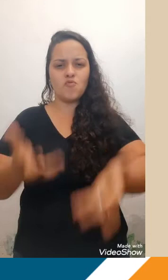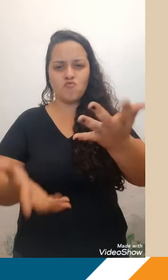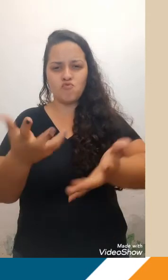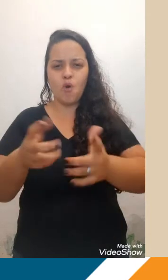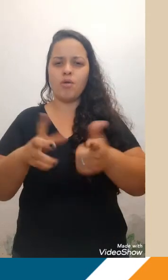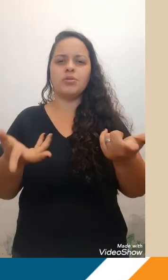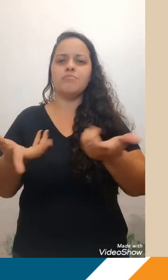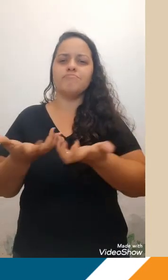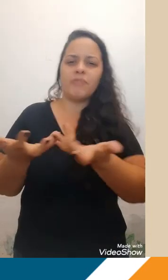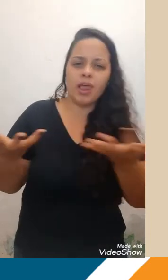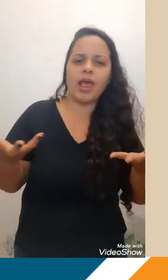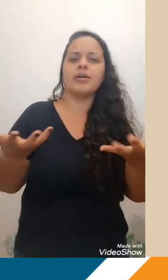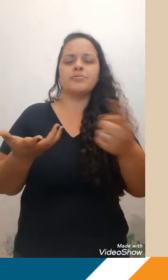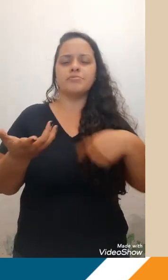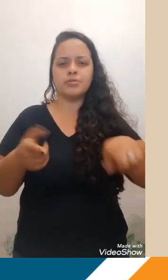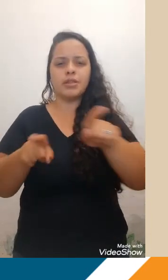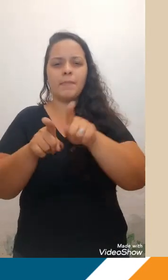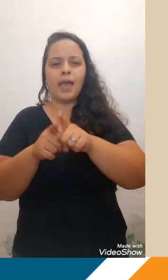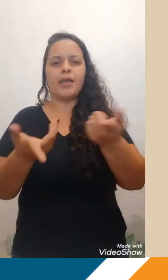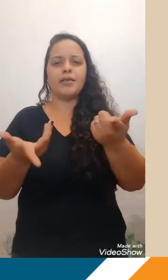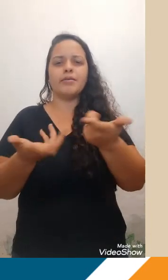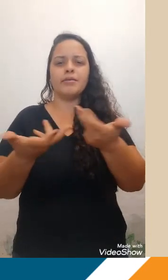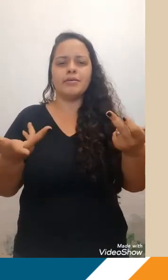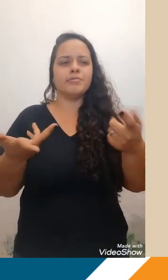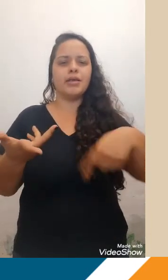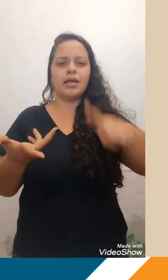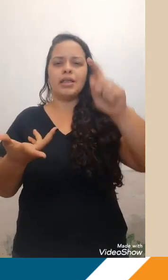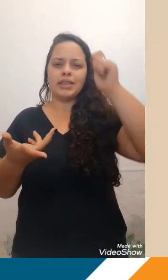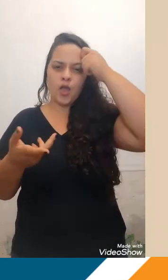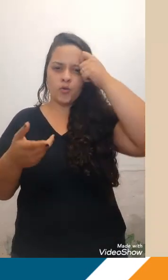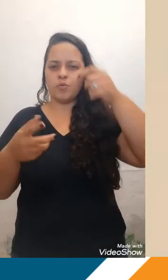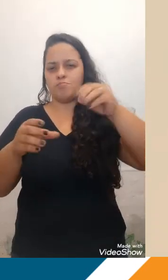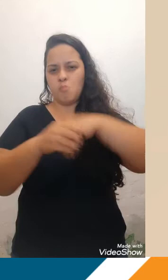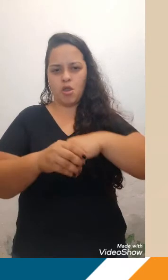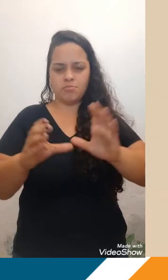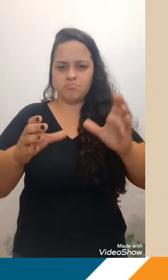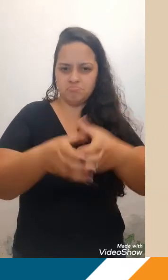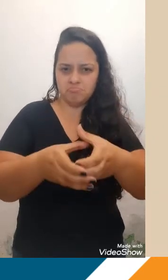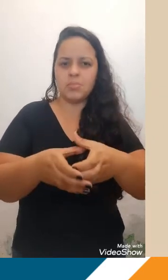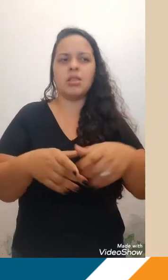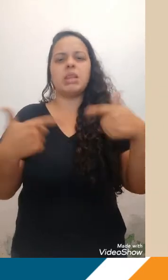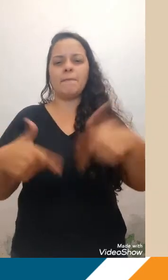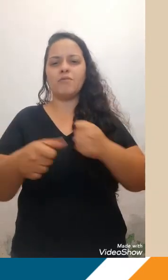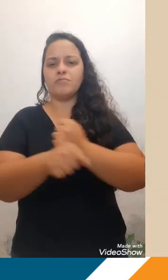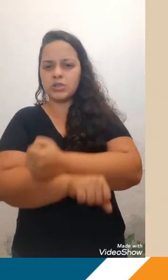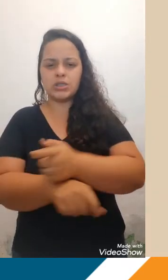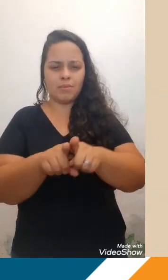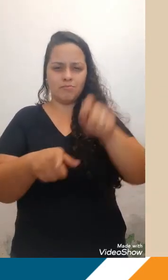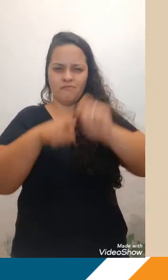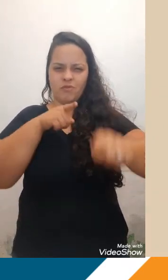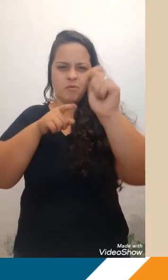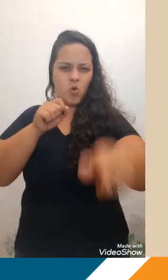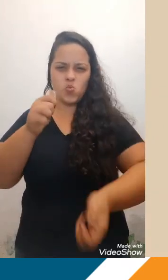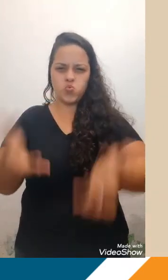de cana-de-açúcar e de café, os engenhos, as senzalas e todos aqueles locais de trabalho forçado que